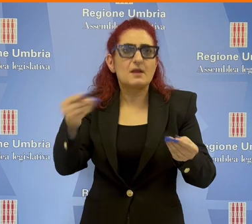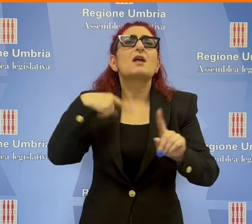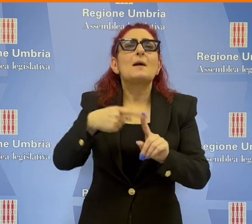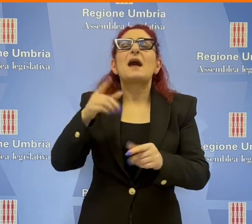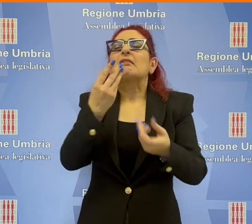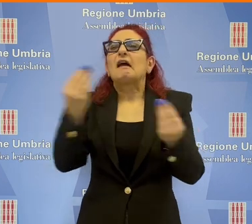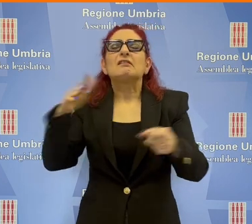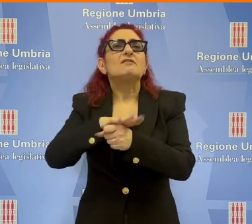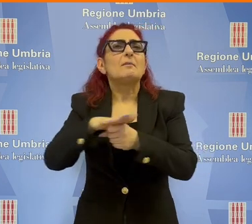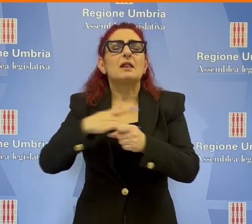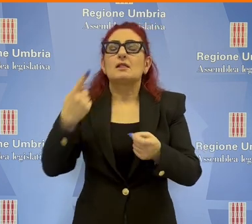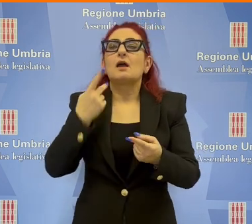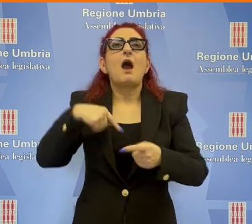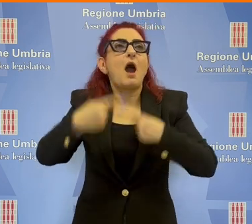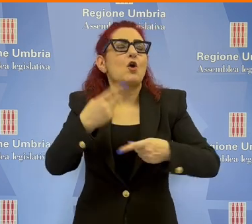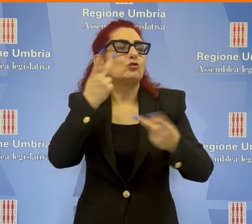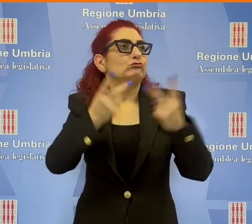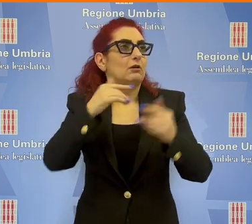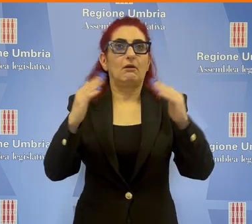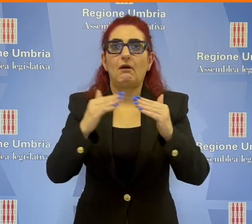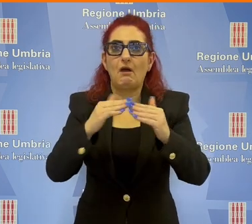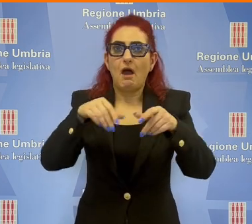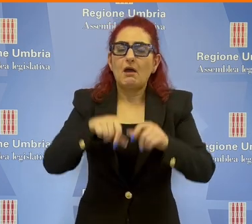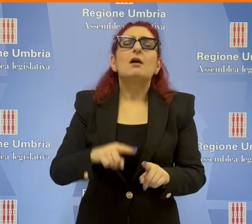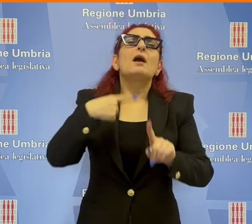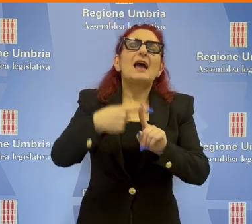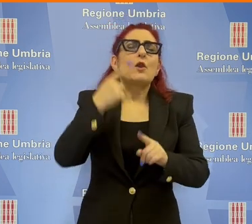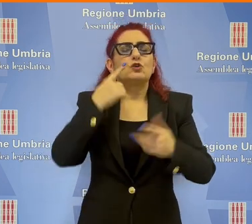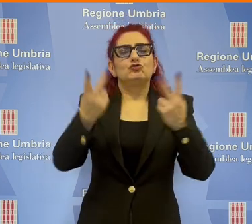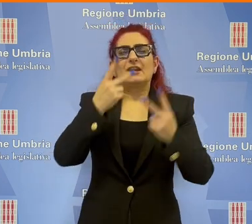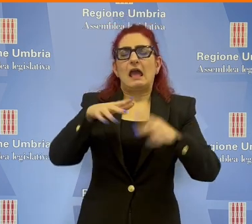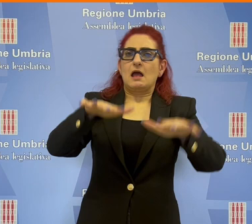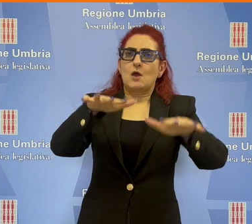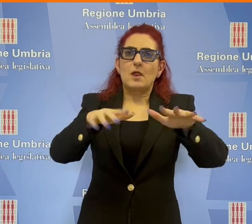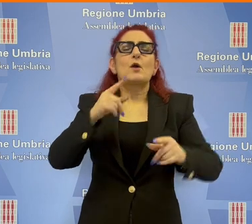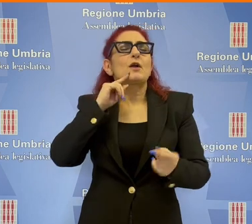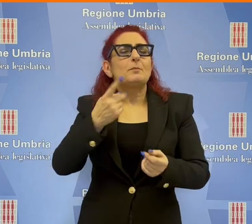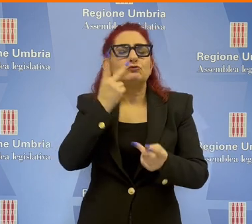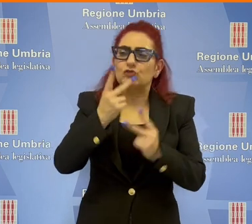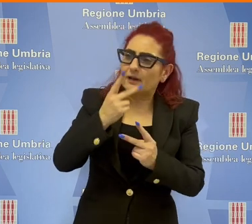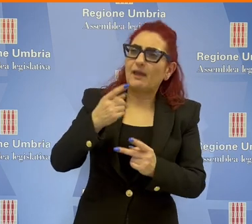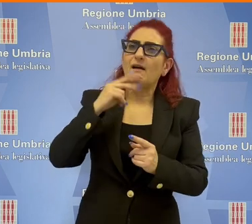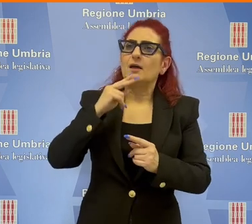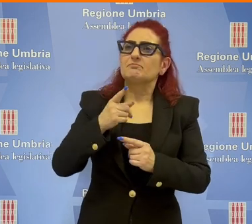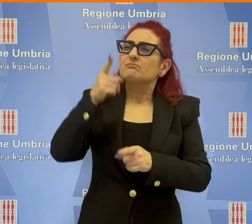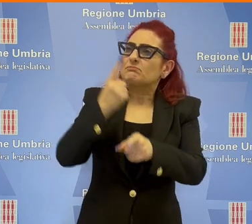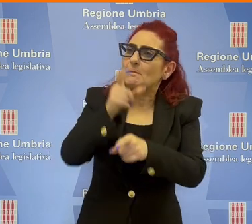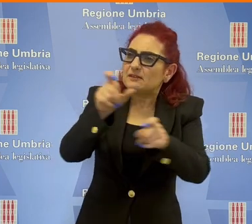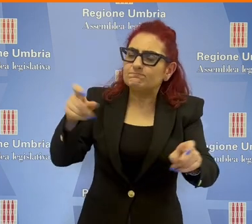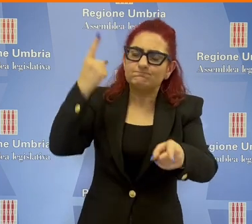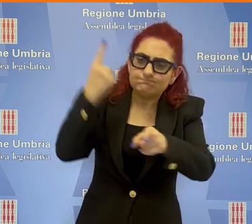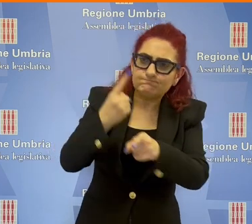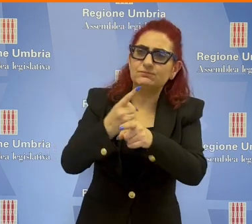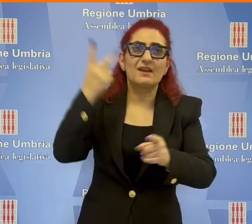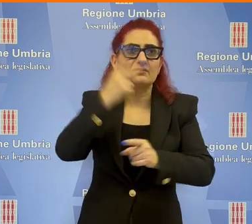molte famiglie che hanno bisogno di un alloggio. Bisogna dunque trovare una soluzione improntata all'equità, dando risposte a coloro che hanno